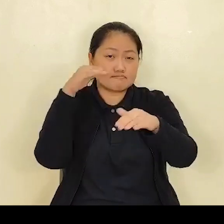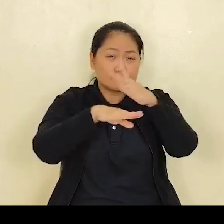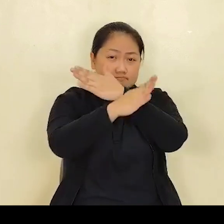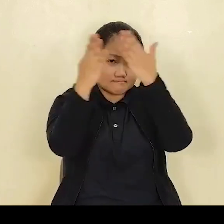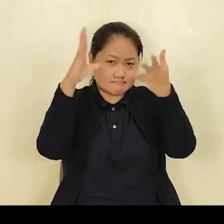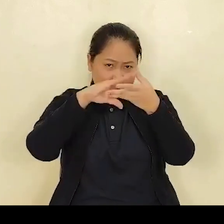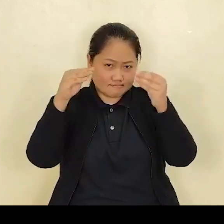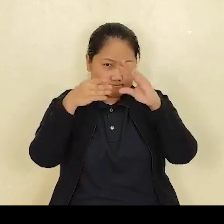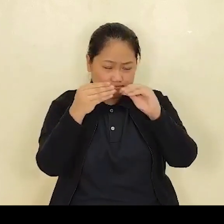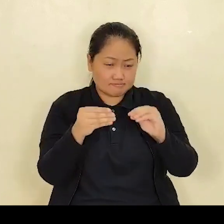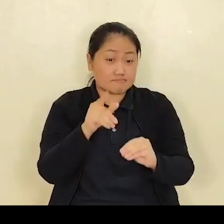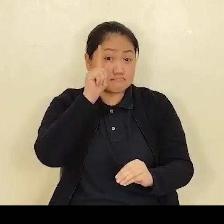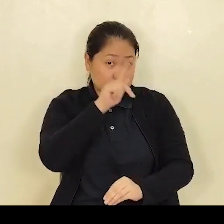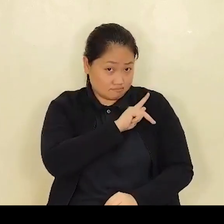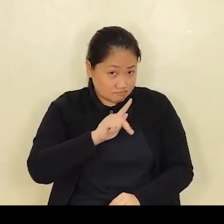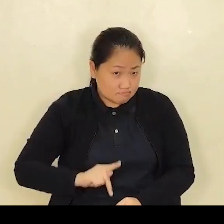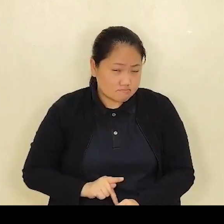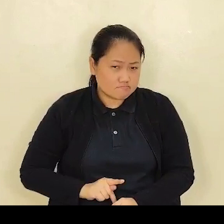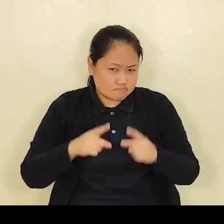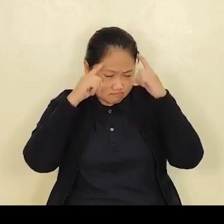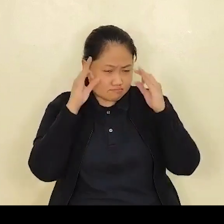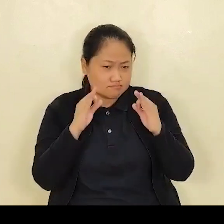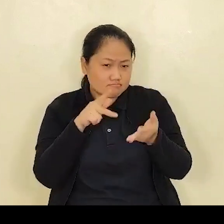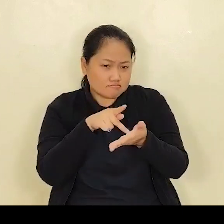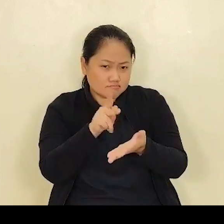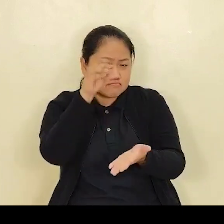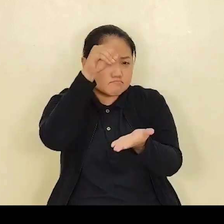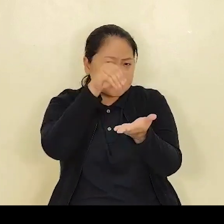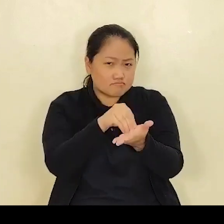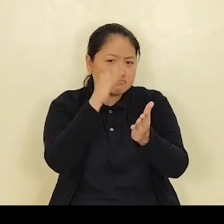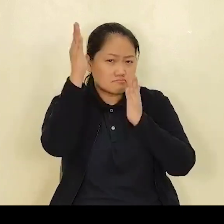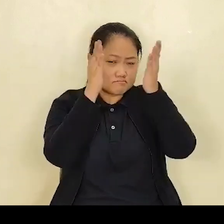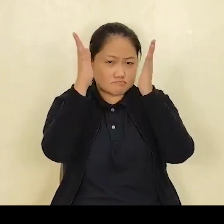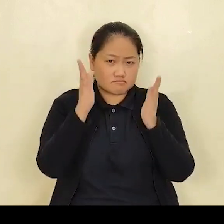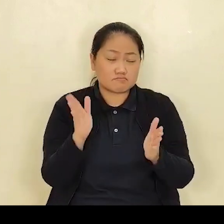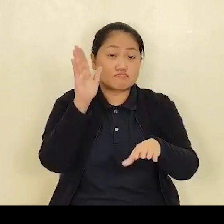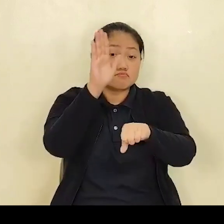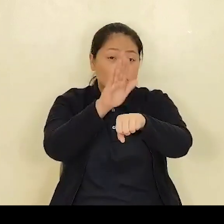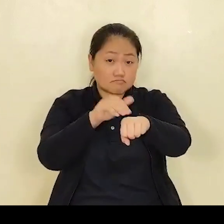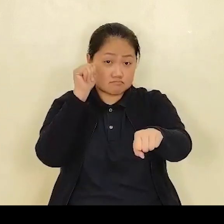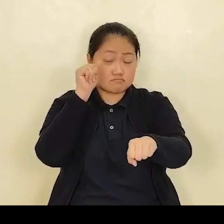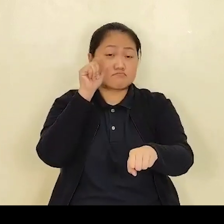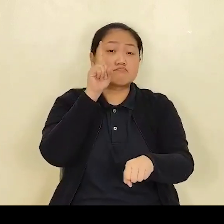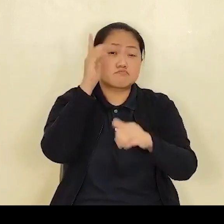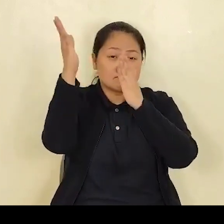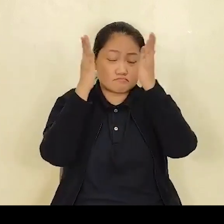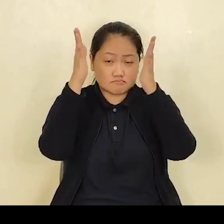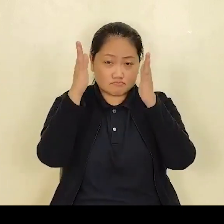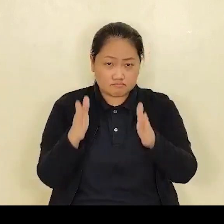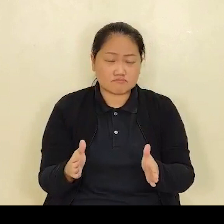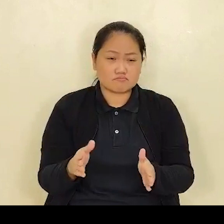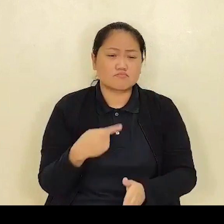ito. Isang hari ang nagpasyang pagbayarin ng utang ang kanyang utusan. Ipinatawag naman niya ang opisyal